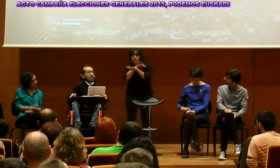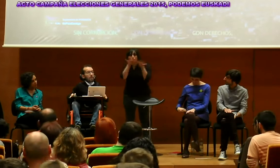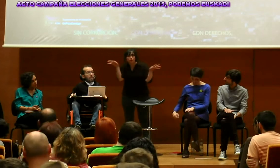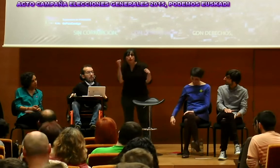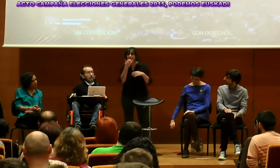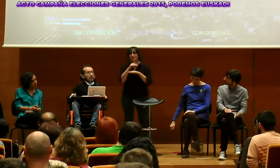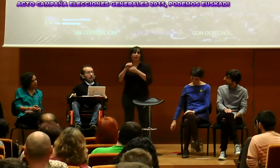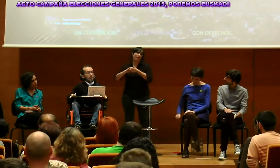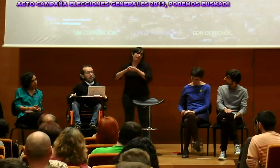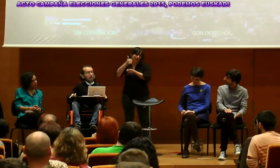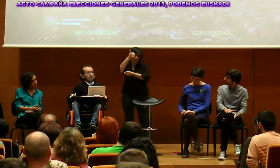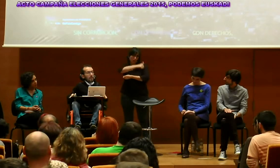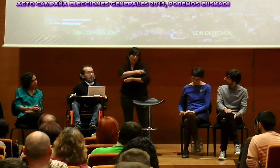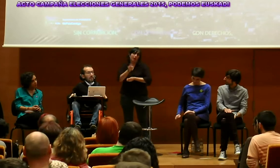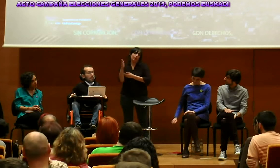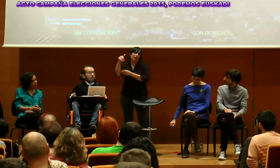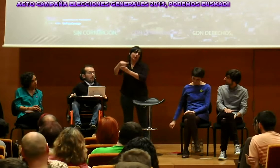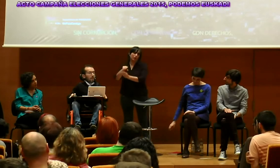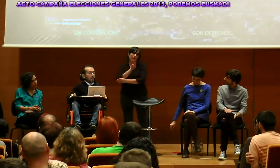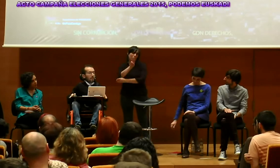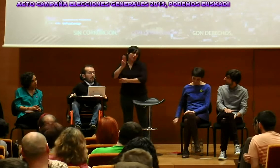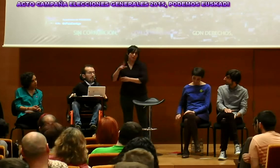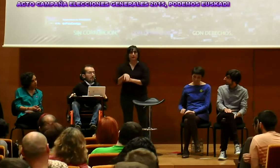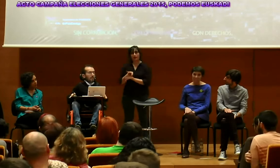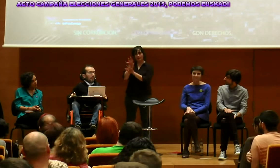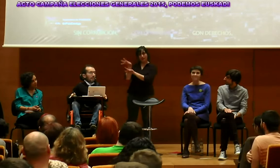cuñado que vota al Partido Popular,